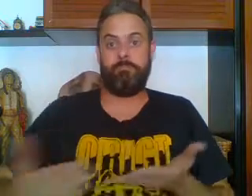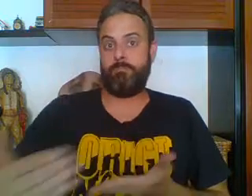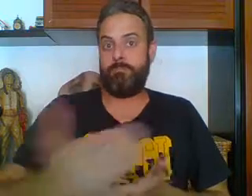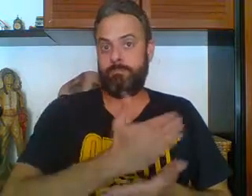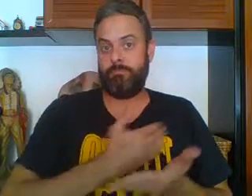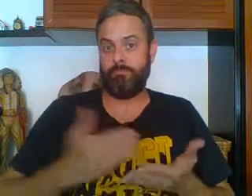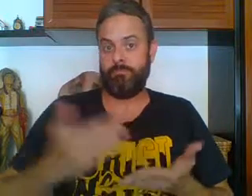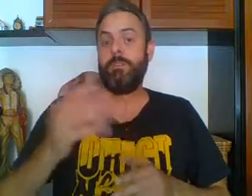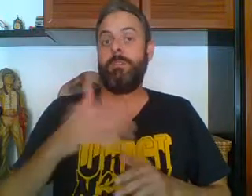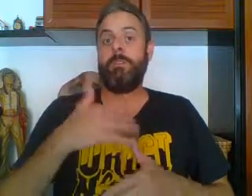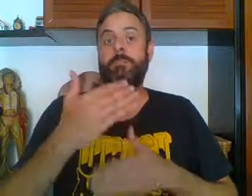renacentista.